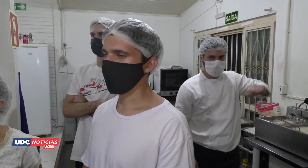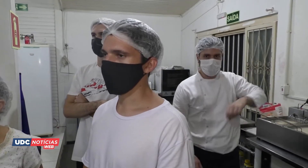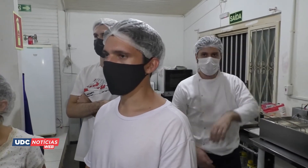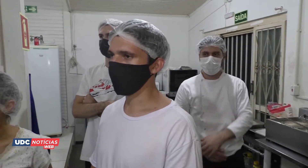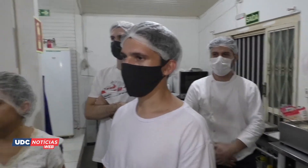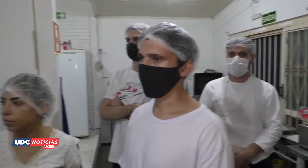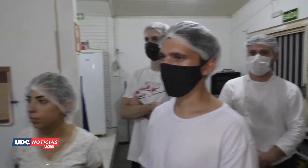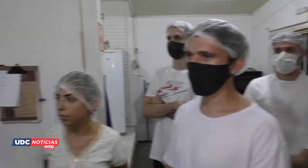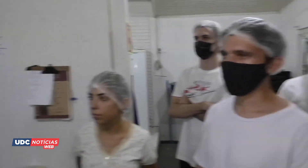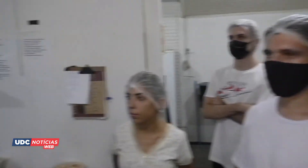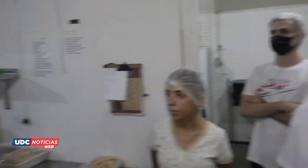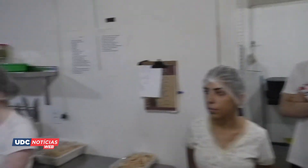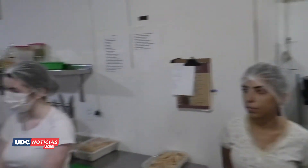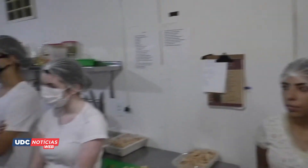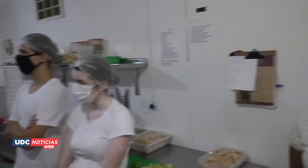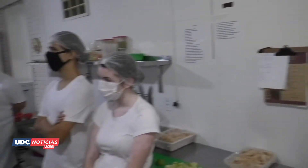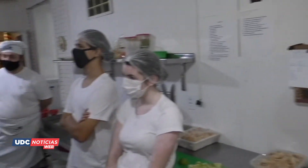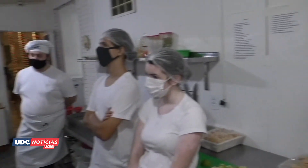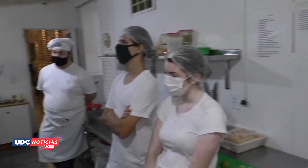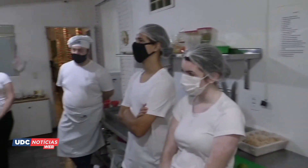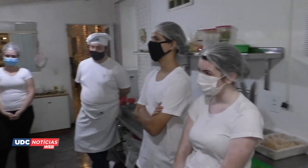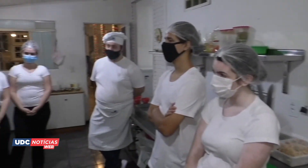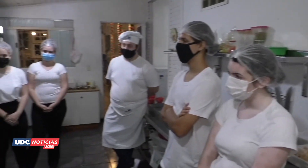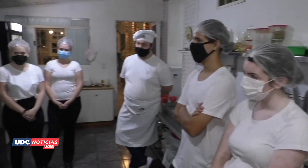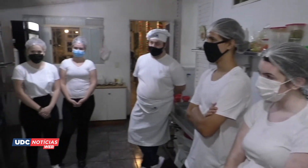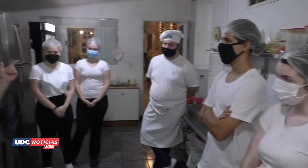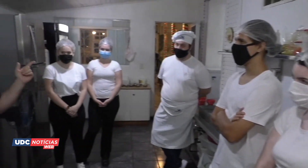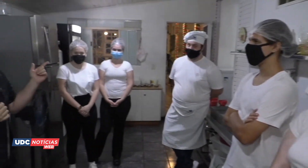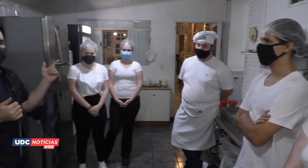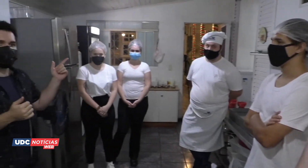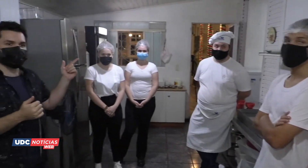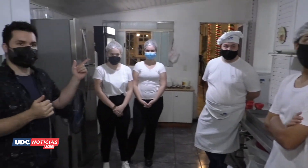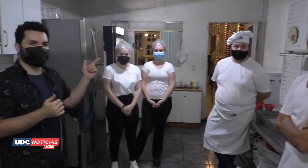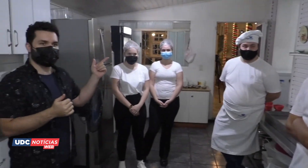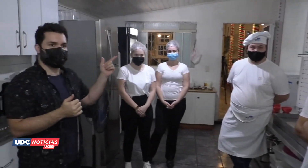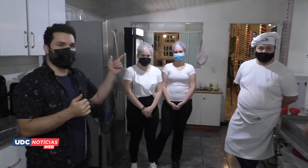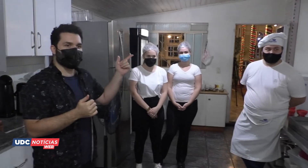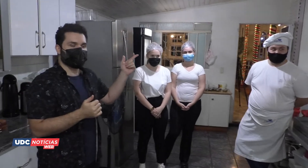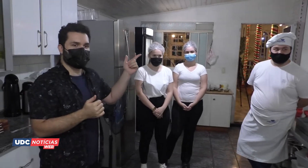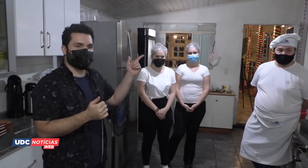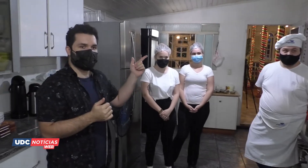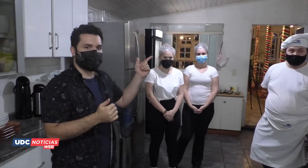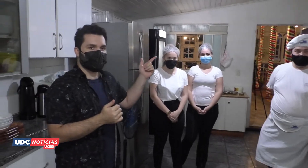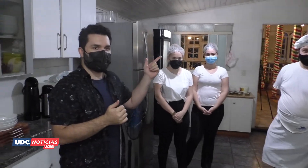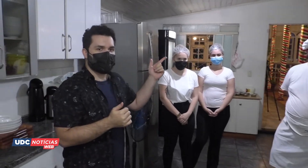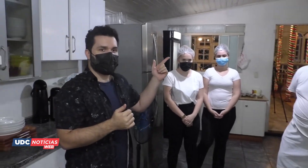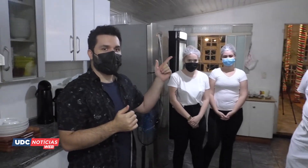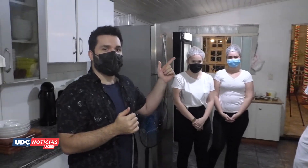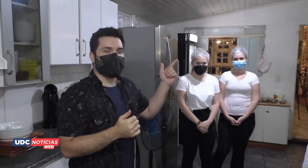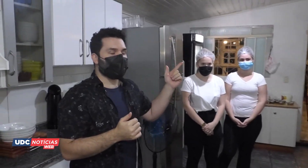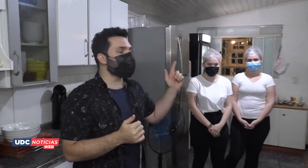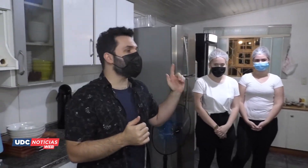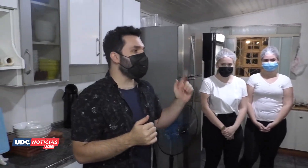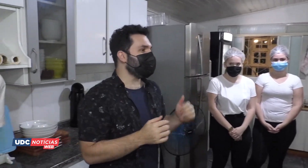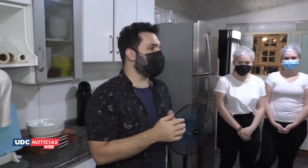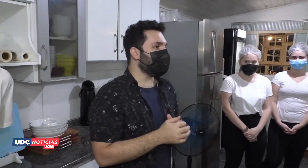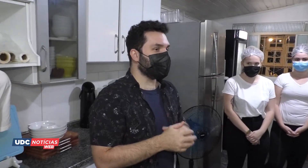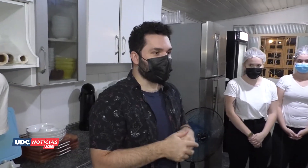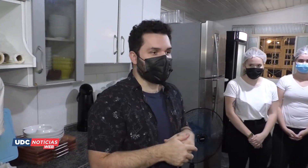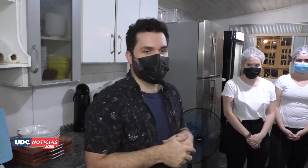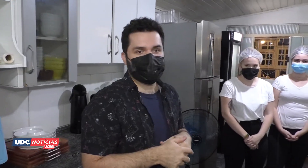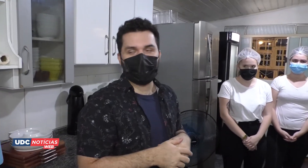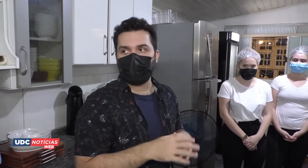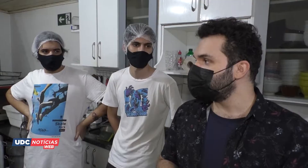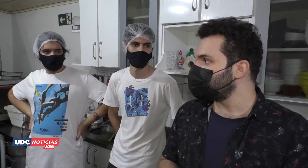cozinha, a experiência de trazer os estudantes para o restaurante possibilita uma oportunidade de troca de conhecimentos e um